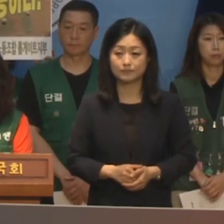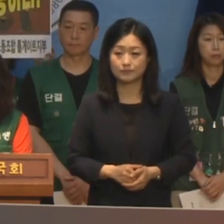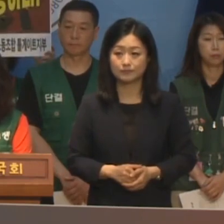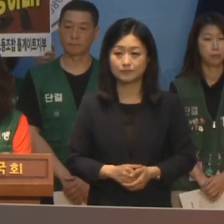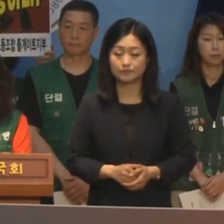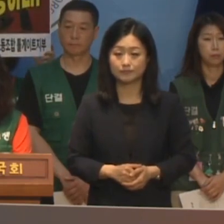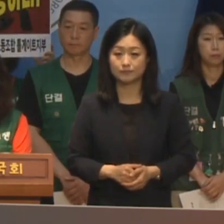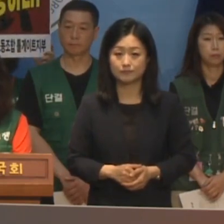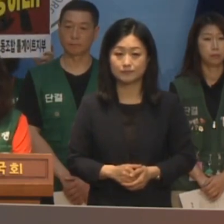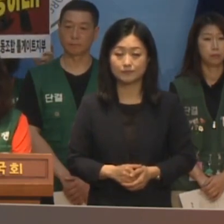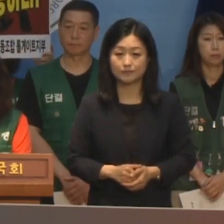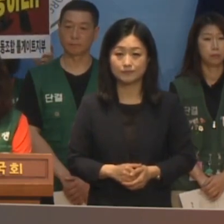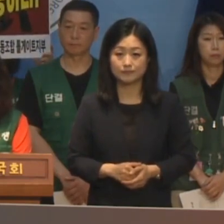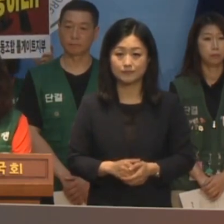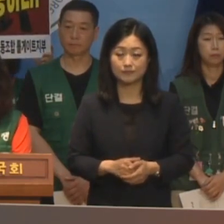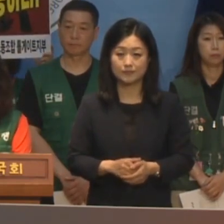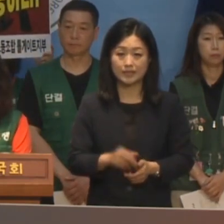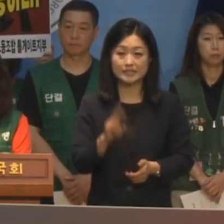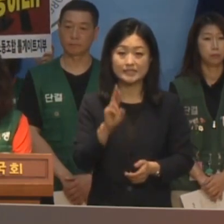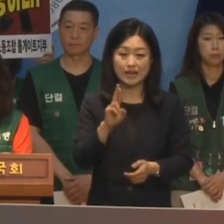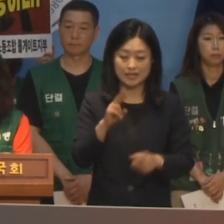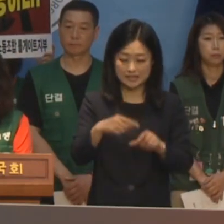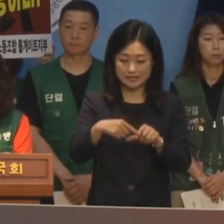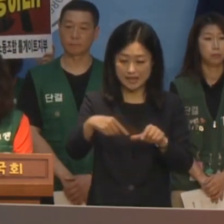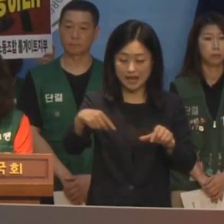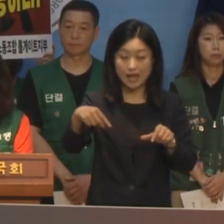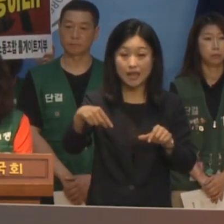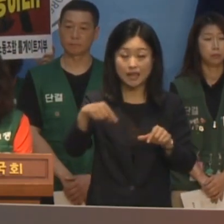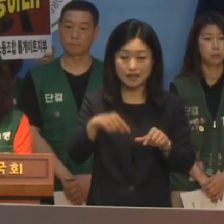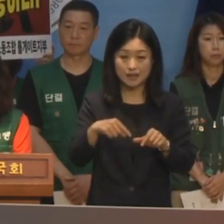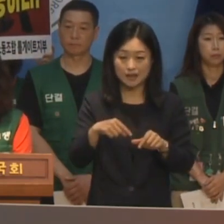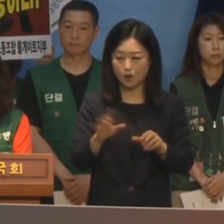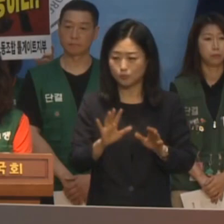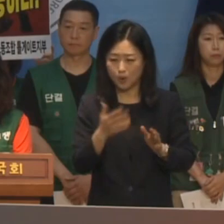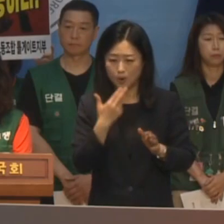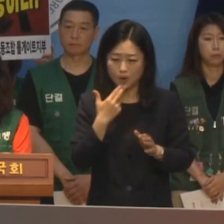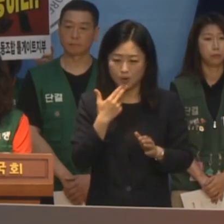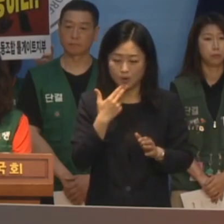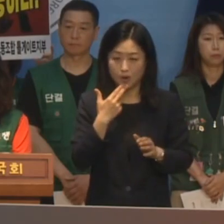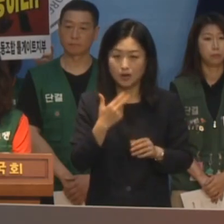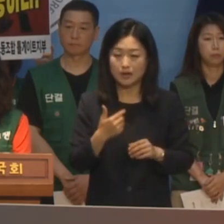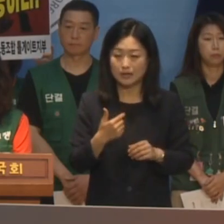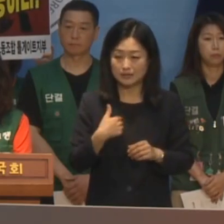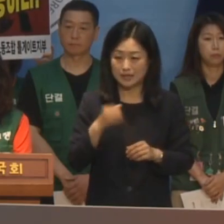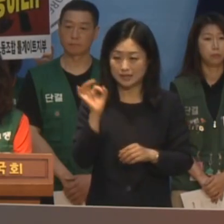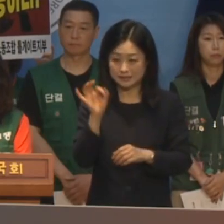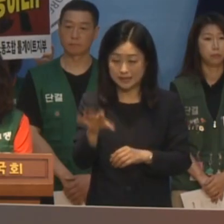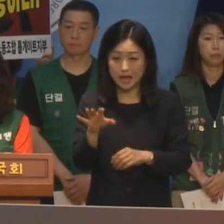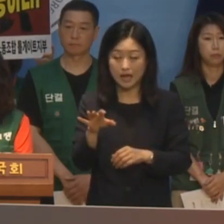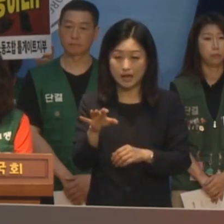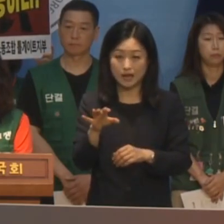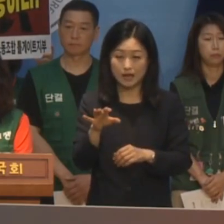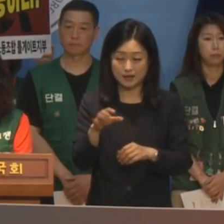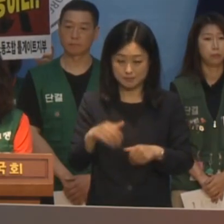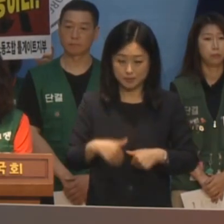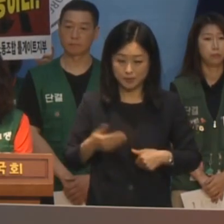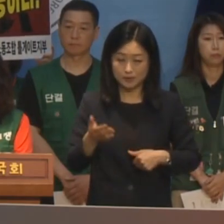위생용품이 없어서 급하게 사러 가면서 차로를 지나갔는데 무단횡단이라며 경위서를 받았고